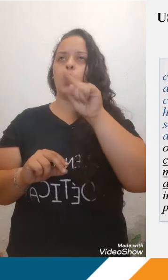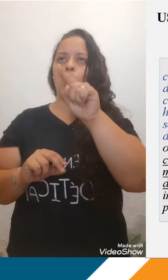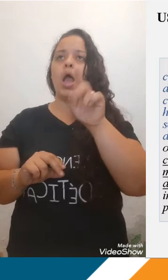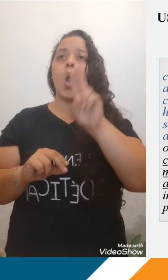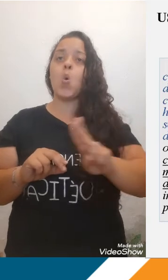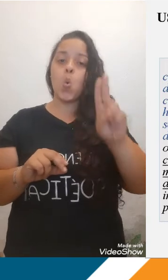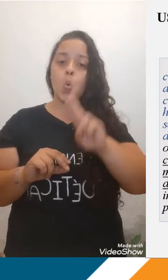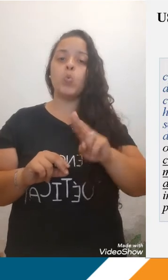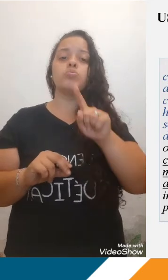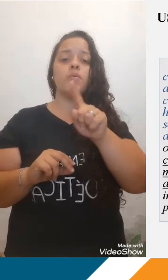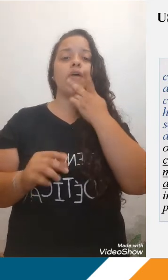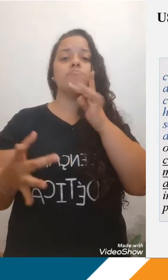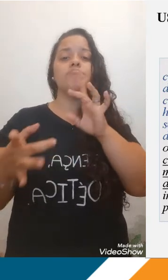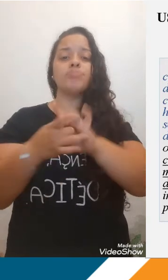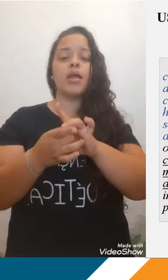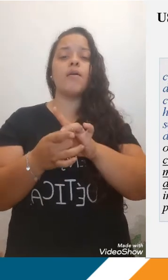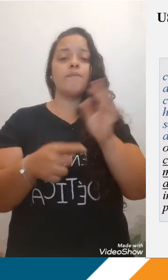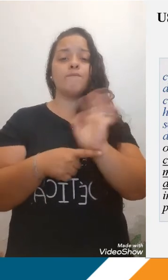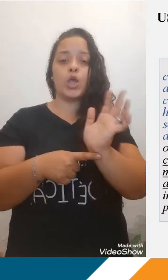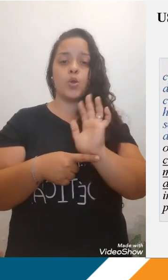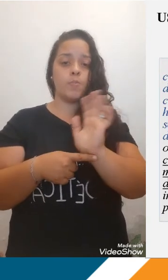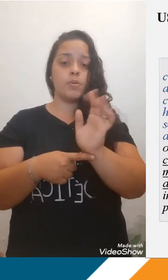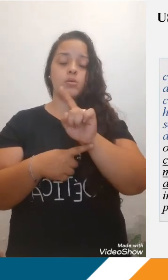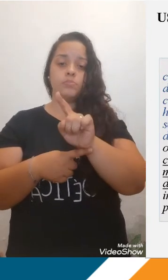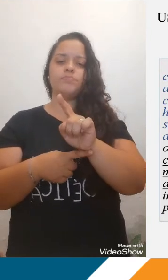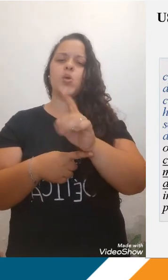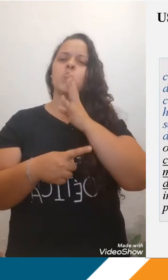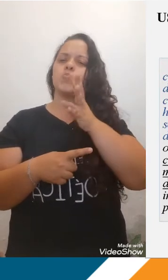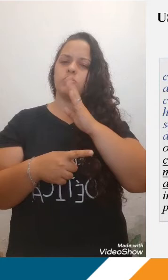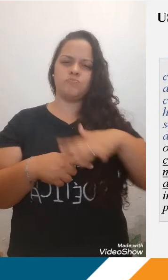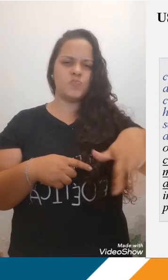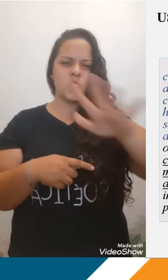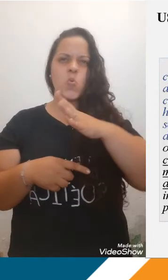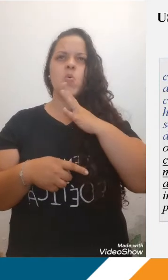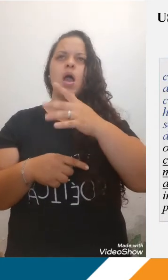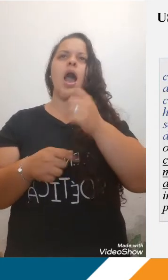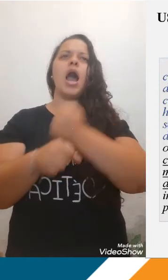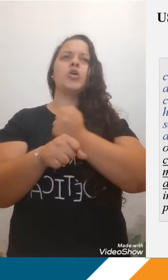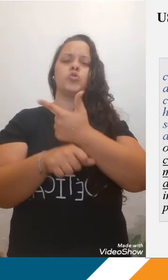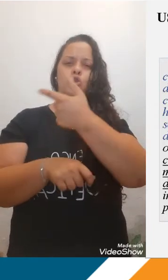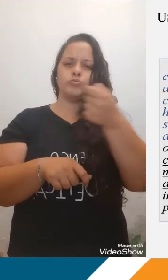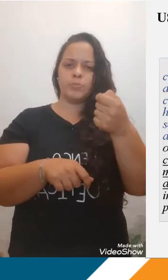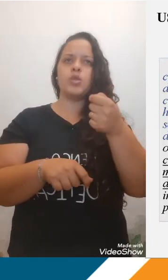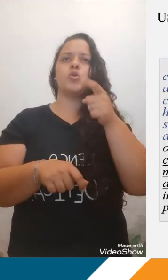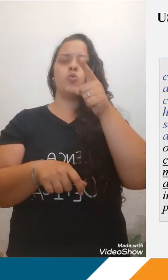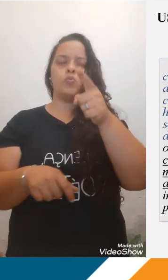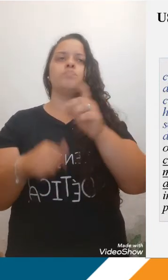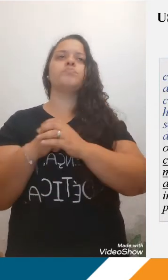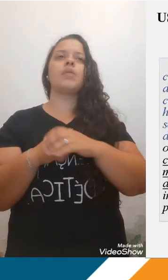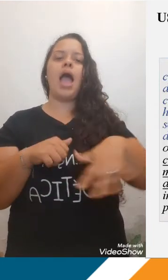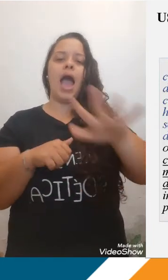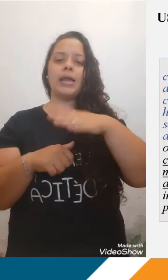esse uso faz menção a um filme muito conhecido nos anos 2000, é um filme de ficção científica,